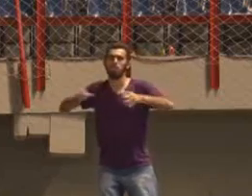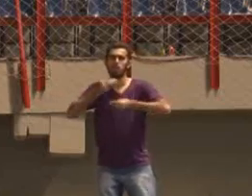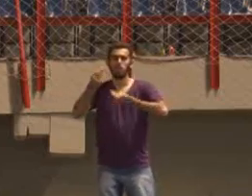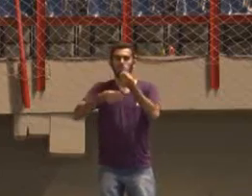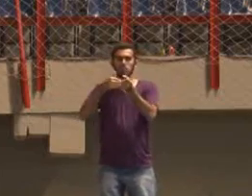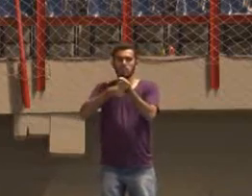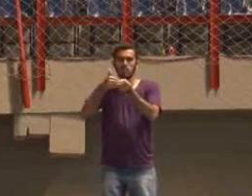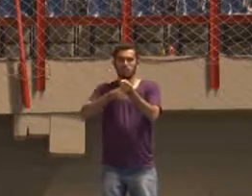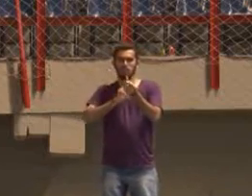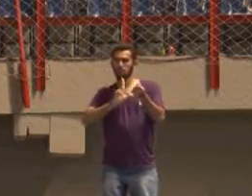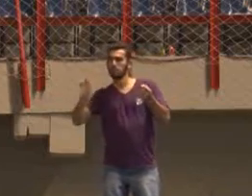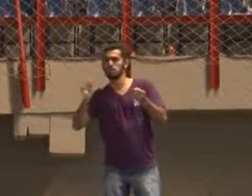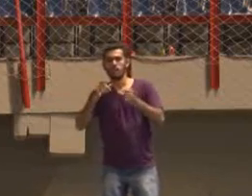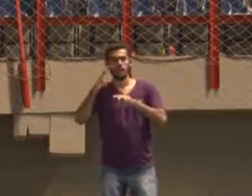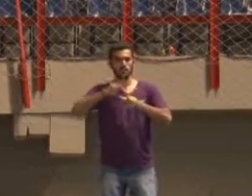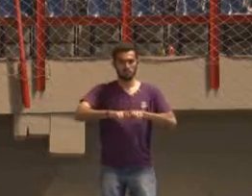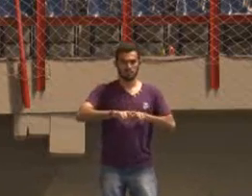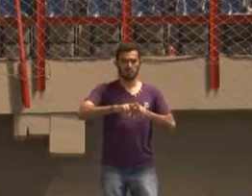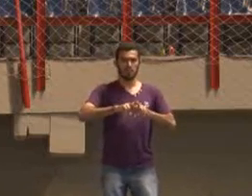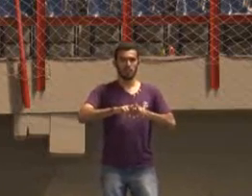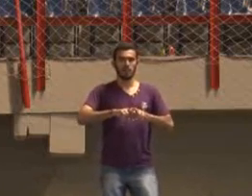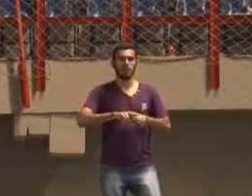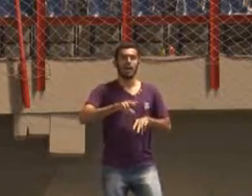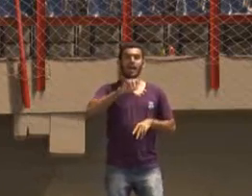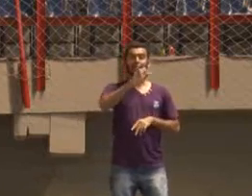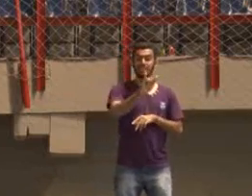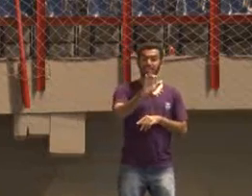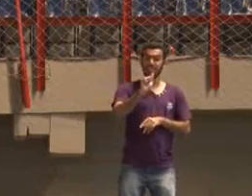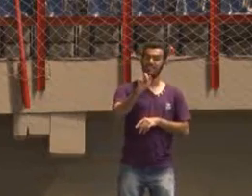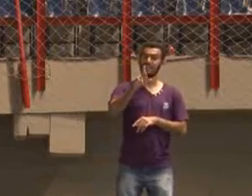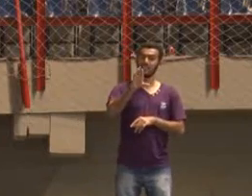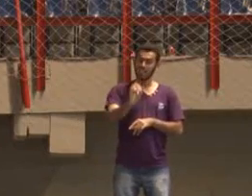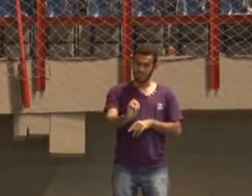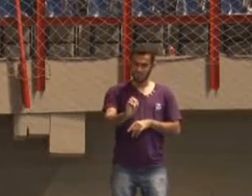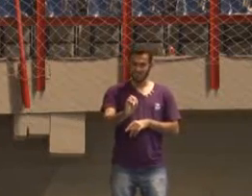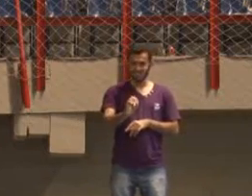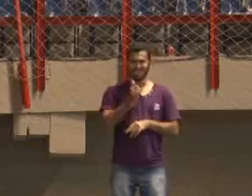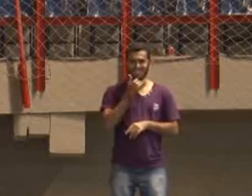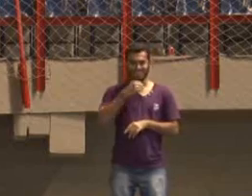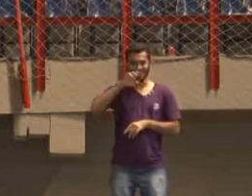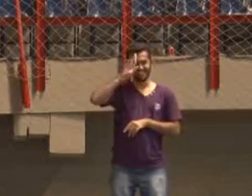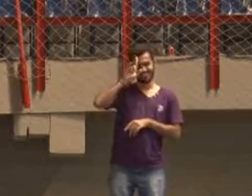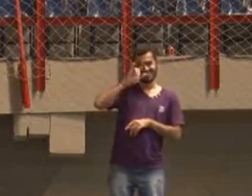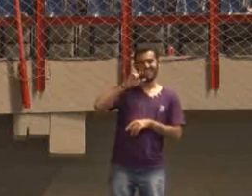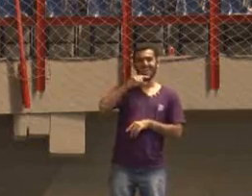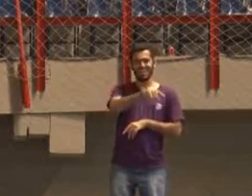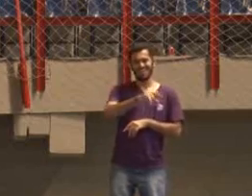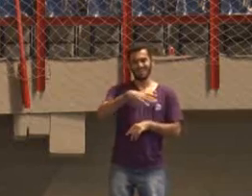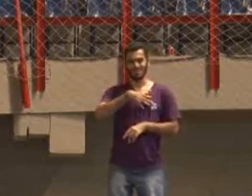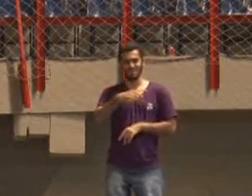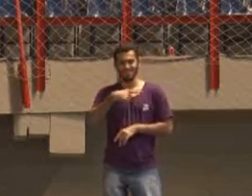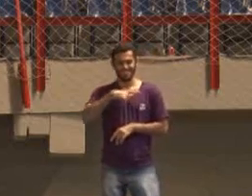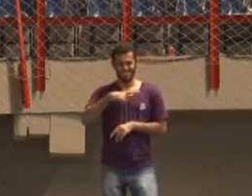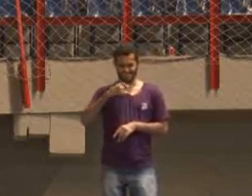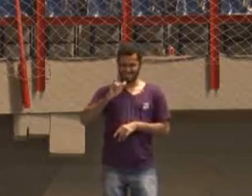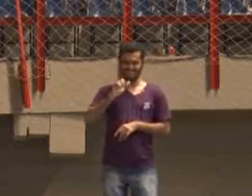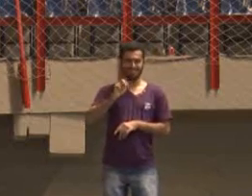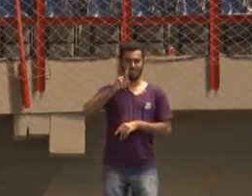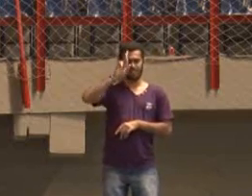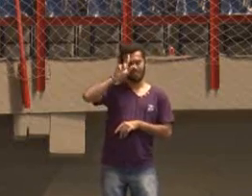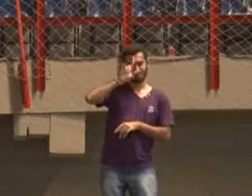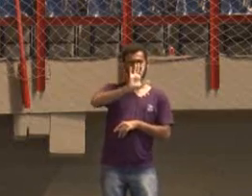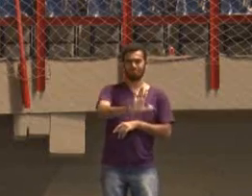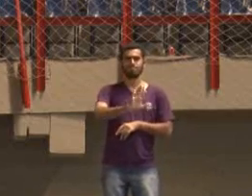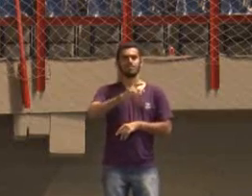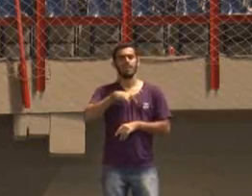ilha. Até que um dia Dédalo teve uma ideia. Uma Ícara, é ótimo. Ele chegou para o Ícaro e disse, meu filho, eu